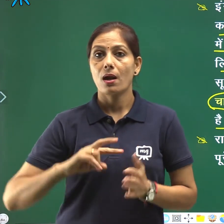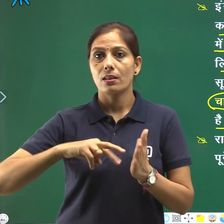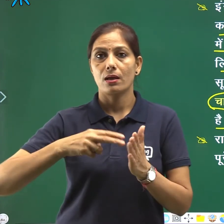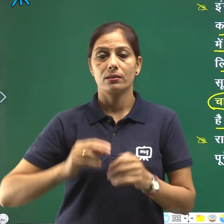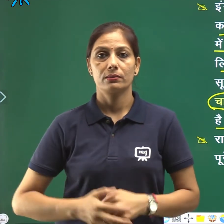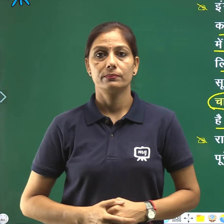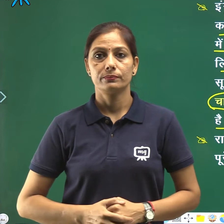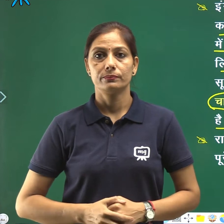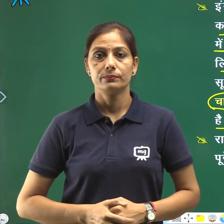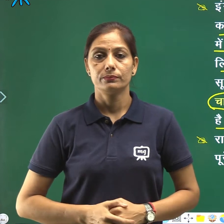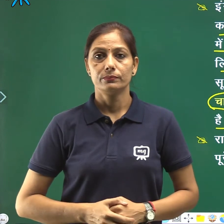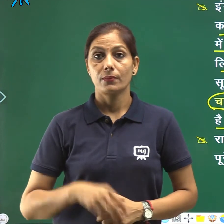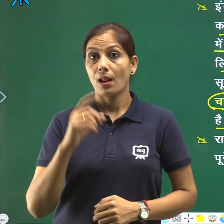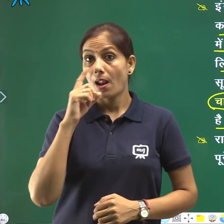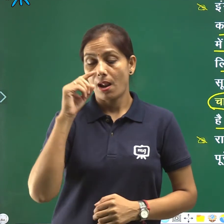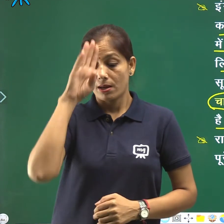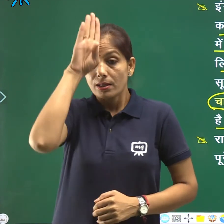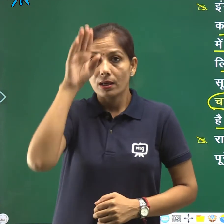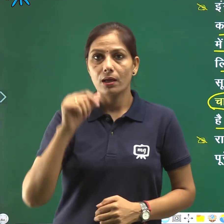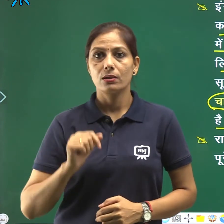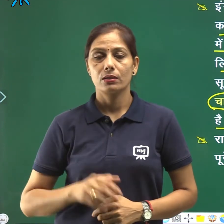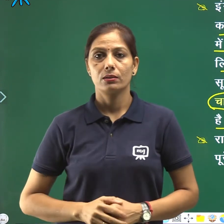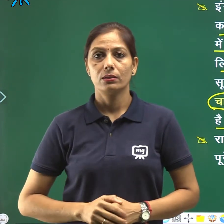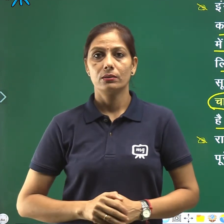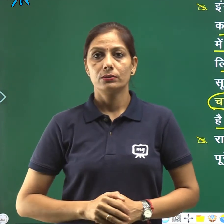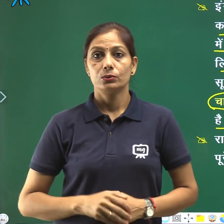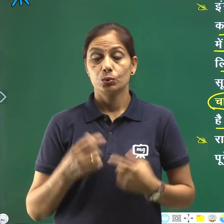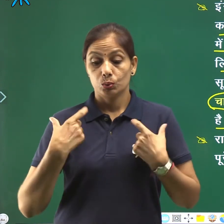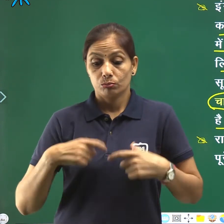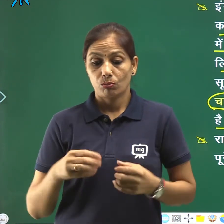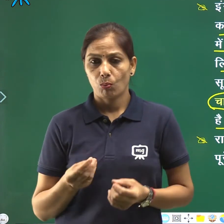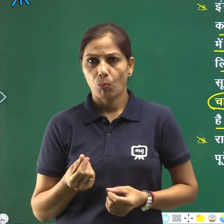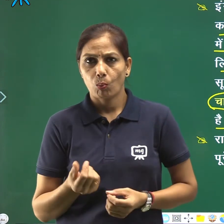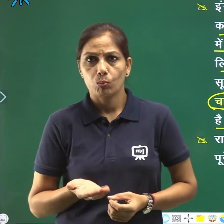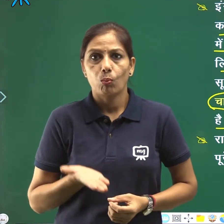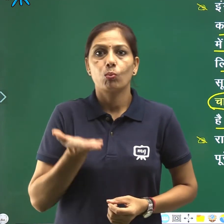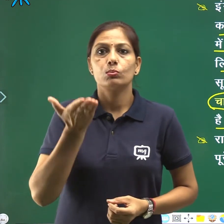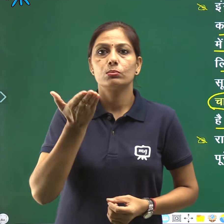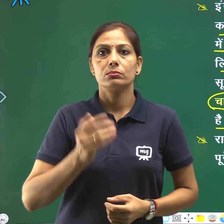अर्थात रानी का सूट बहुत महंगा है।